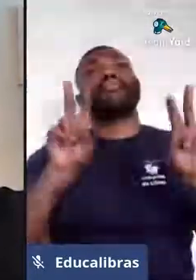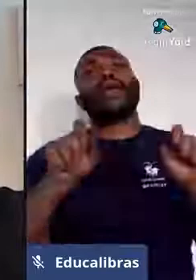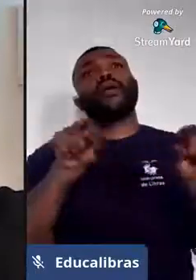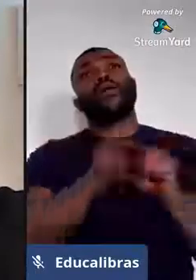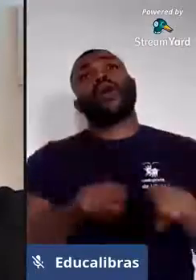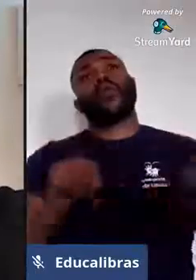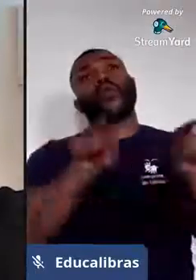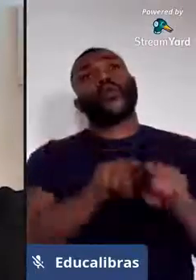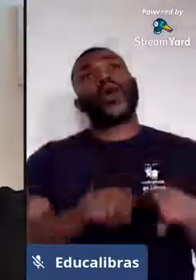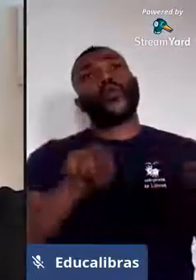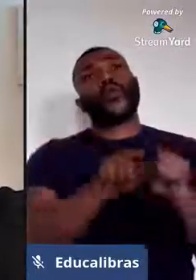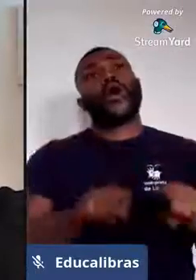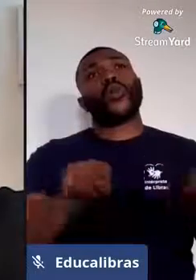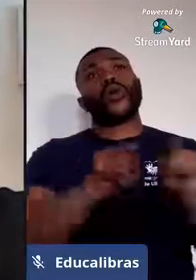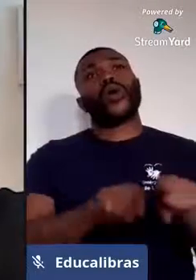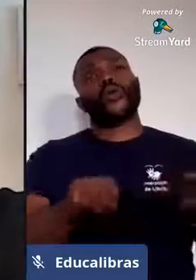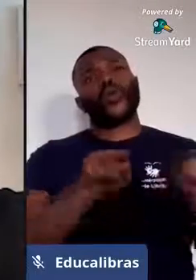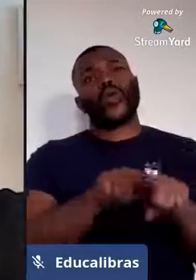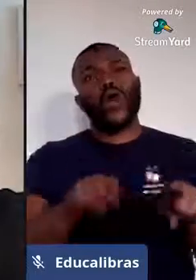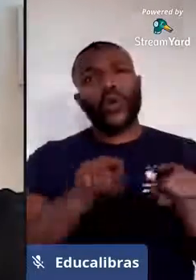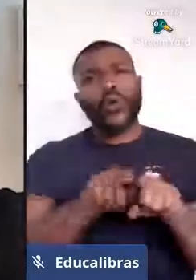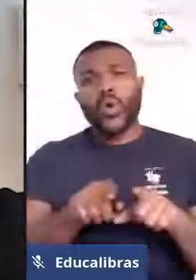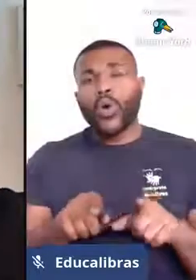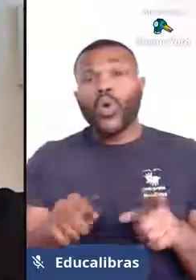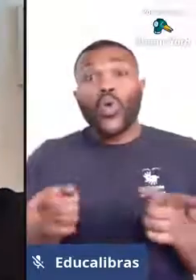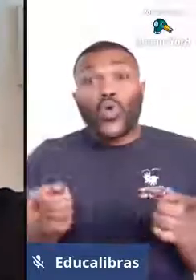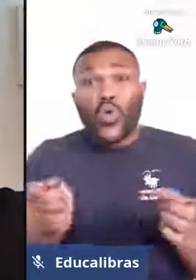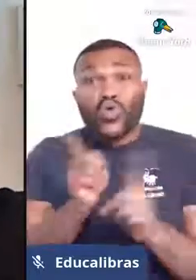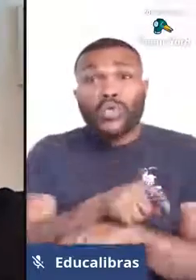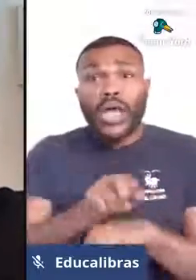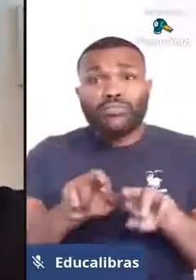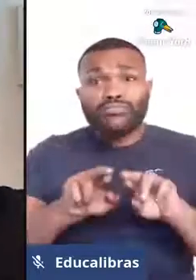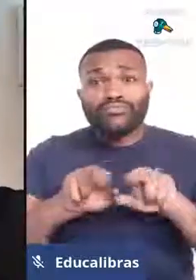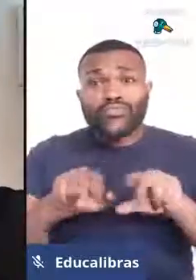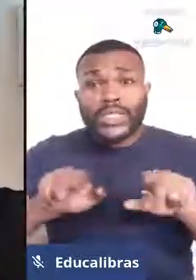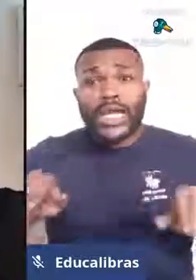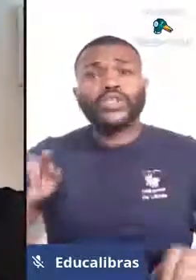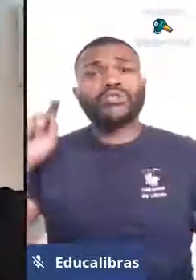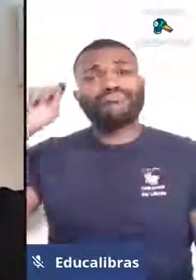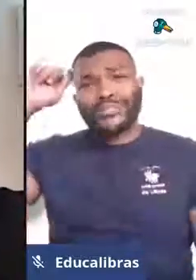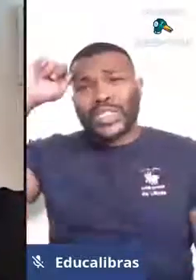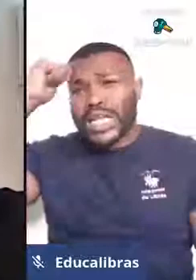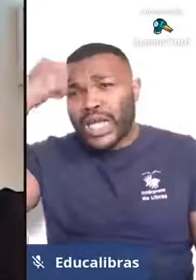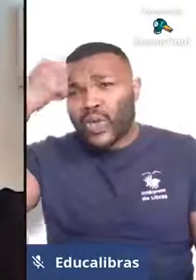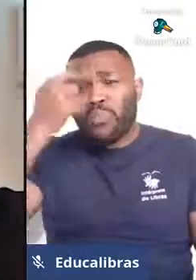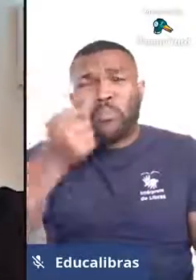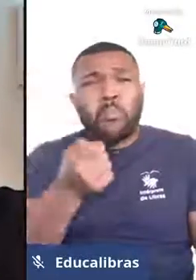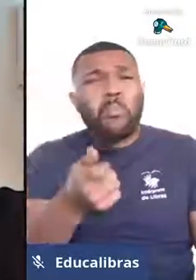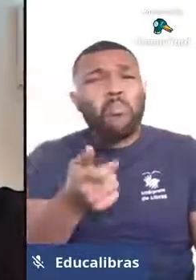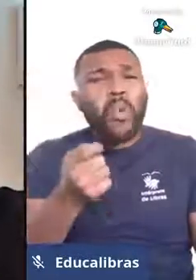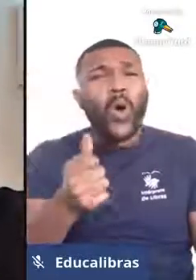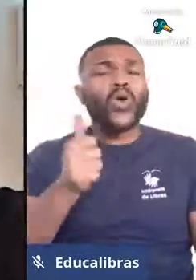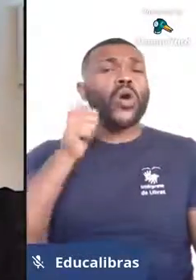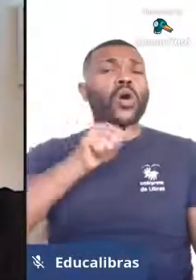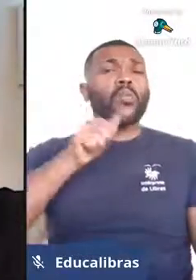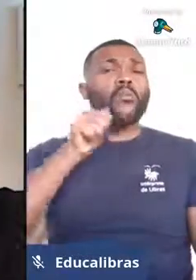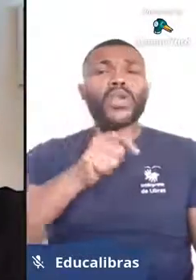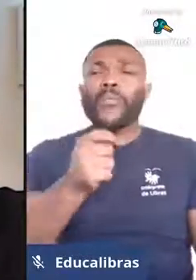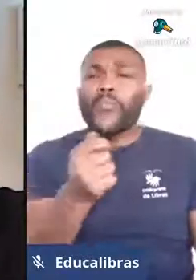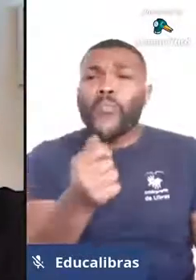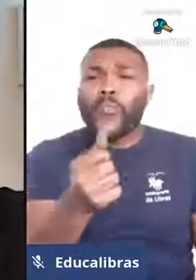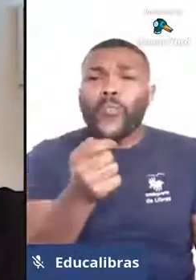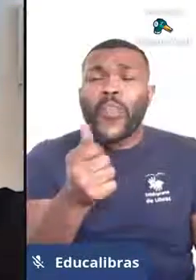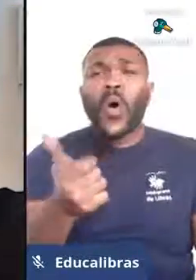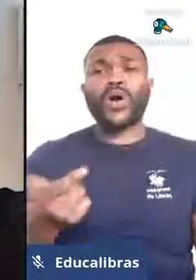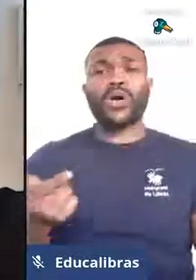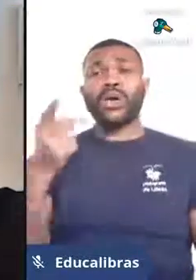falei da diversidade. São raríssimos negros, são ainda poucas mulheres, quase nenhuma pessoa